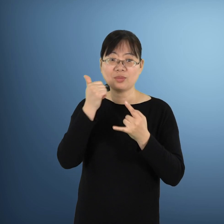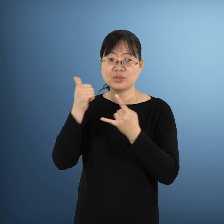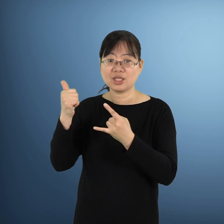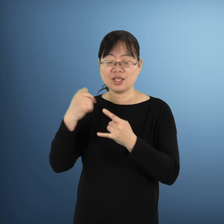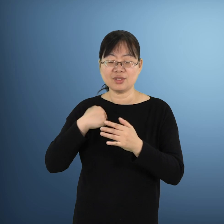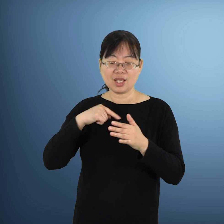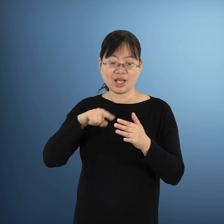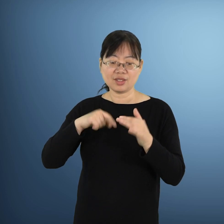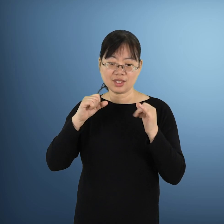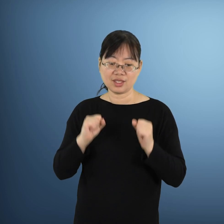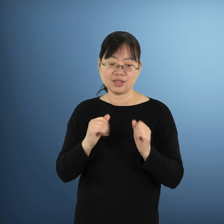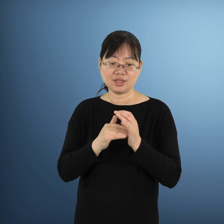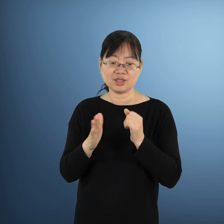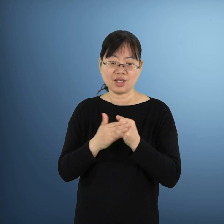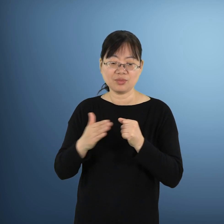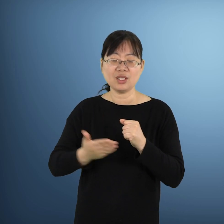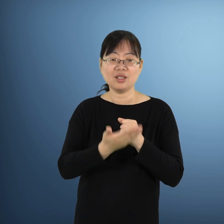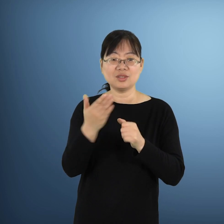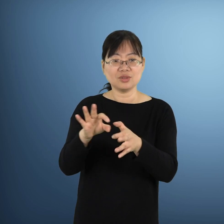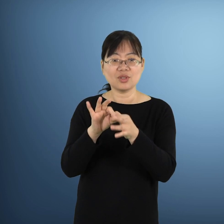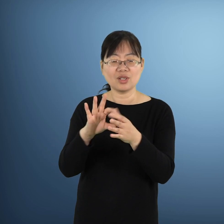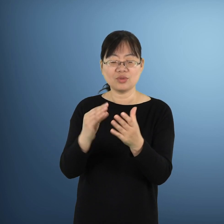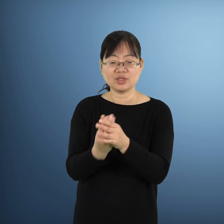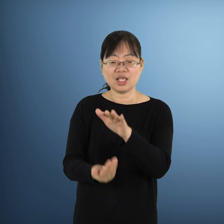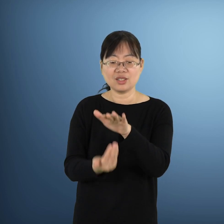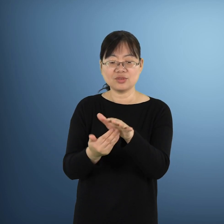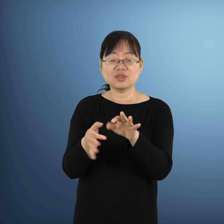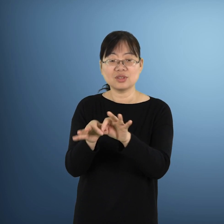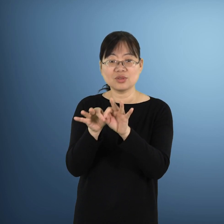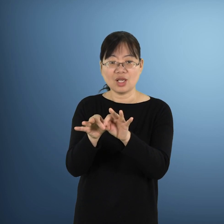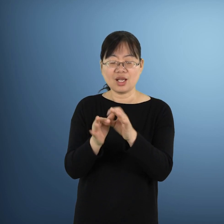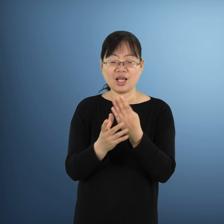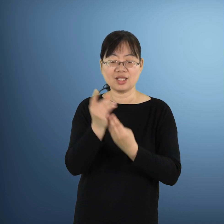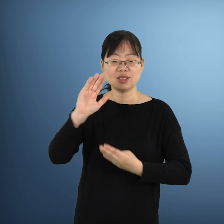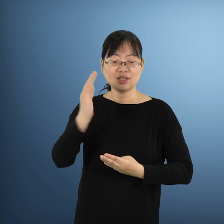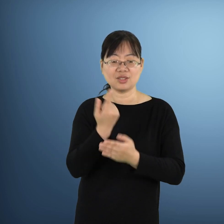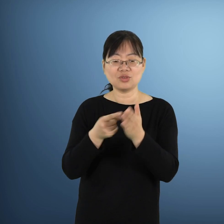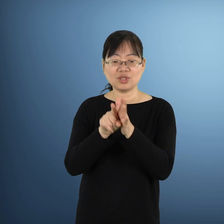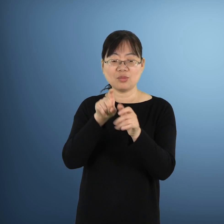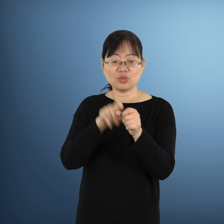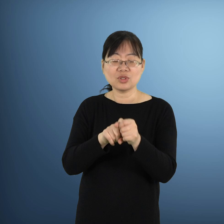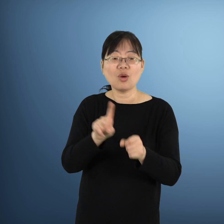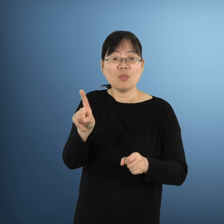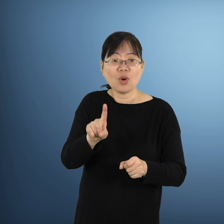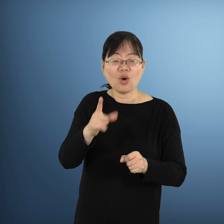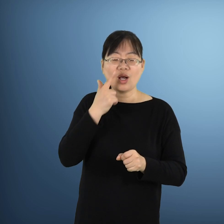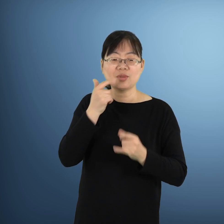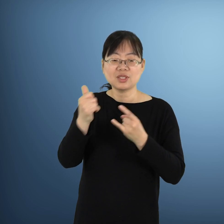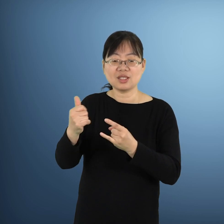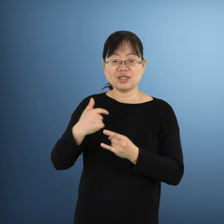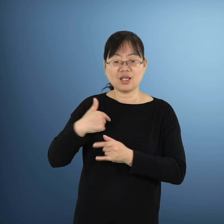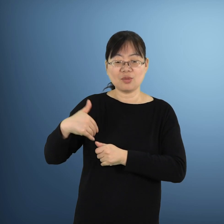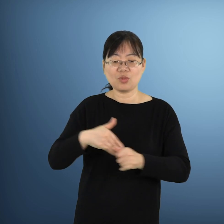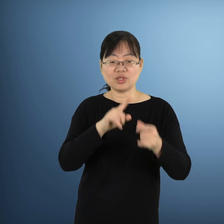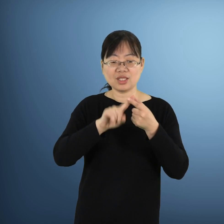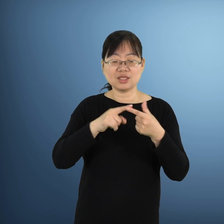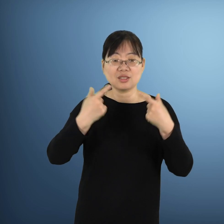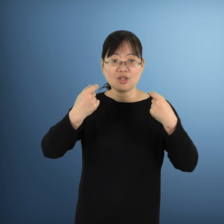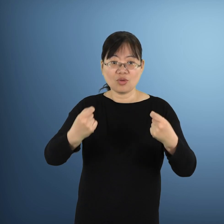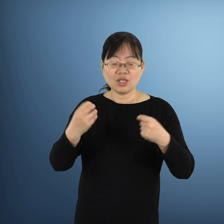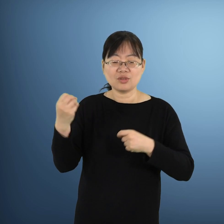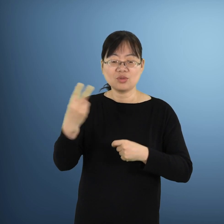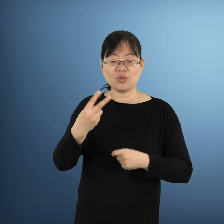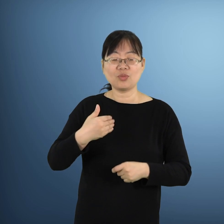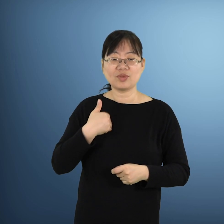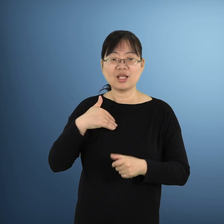아버지께서 내 안에 계시어 그들로 온전함을 이루어 하나가 되게 하려 함은 아버지께서 나를 보내신 것과